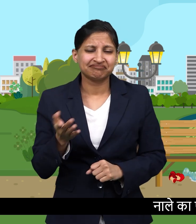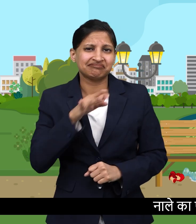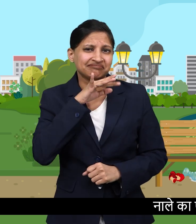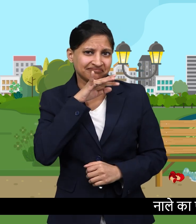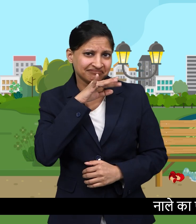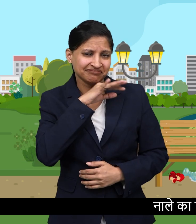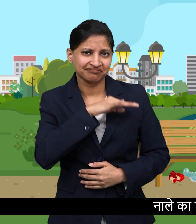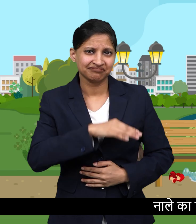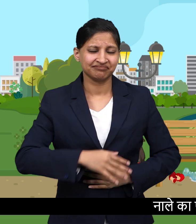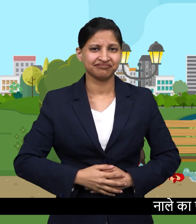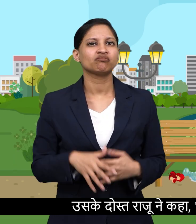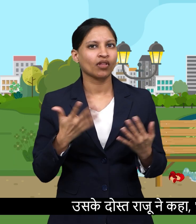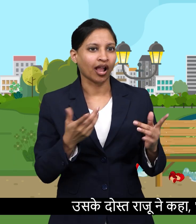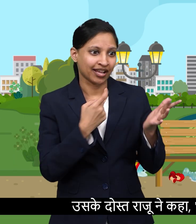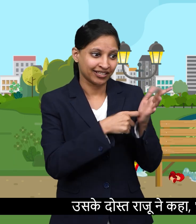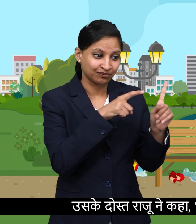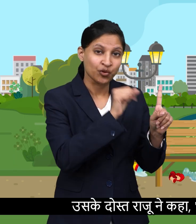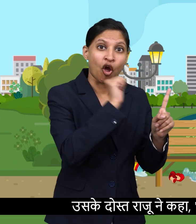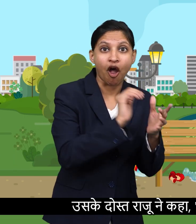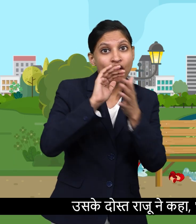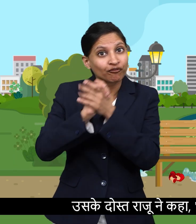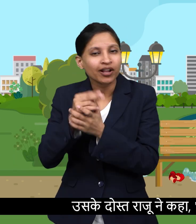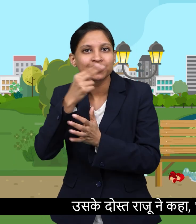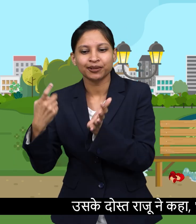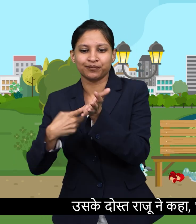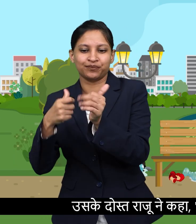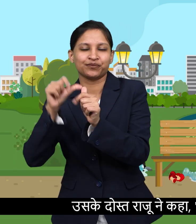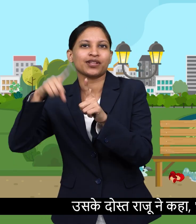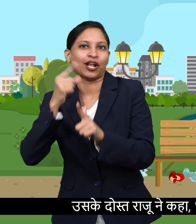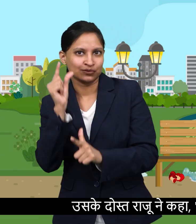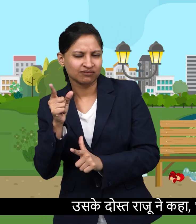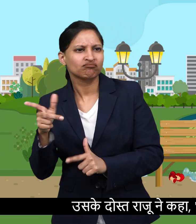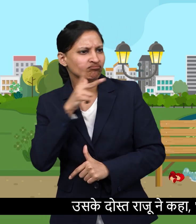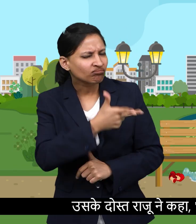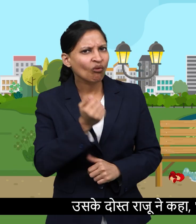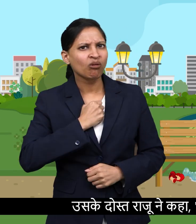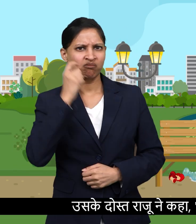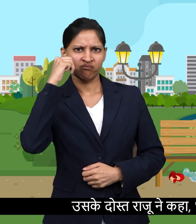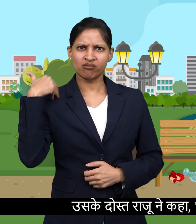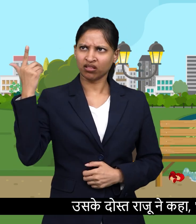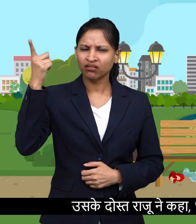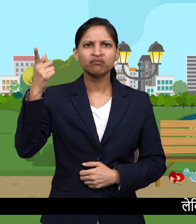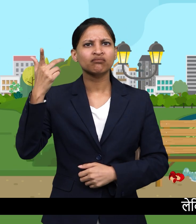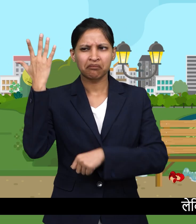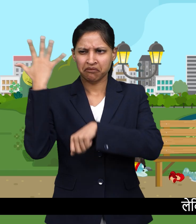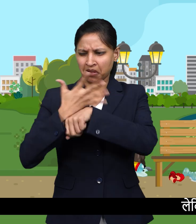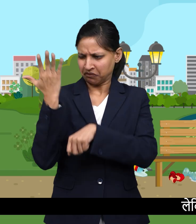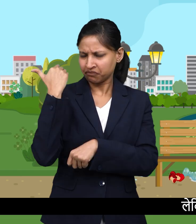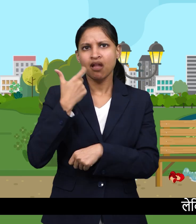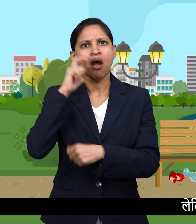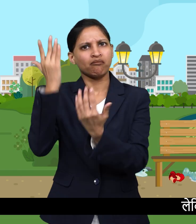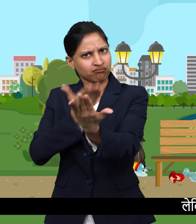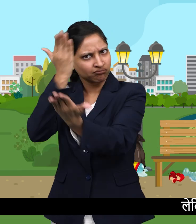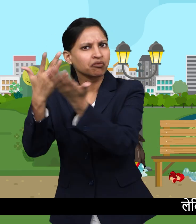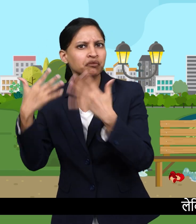रहा था। उसके दोस्त राजू ने कहा, मेरे भाई ने 5 दिन पहले शिकायत की थी, लेकिन कुछ नहीं